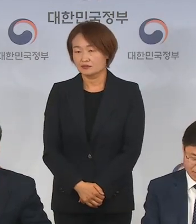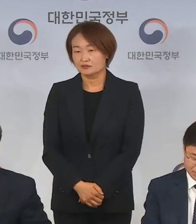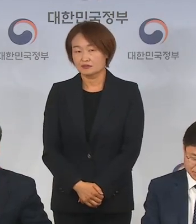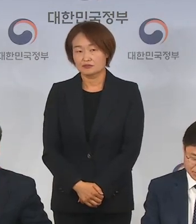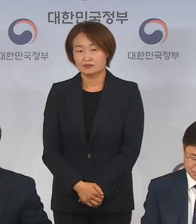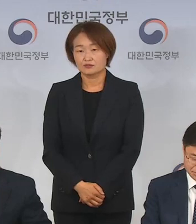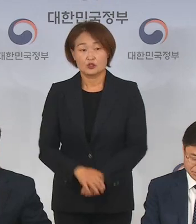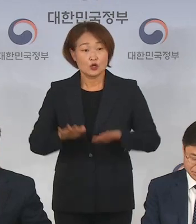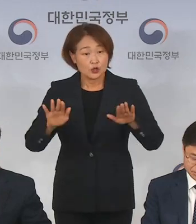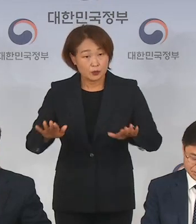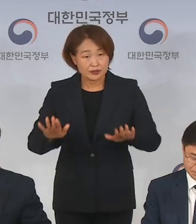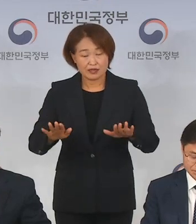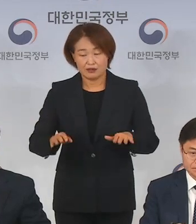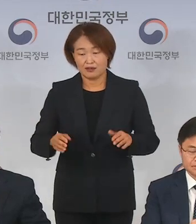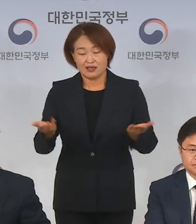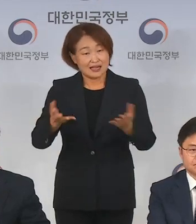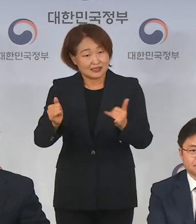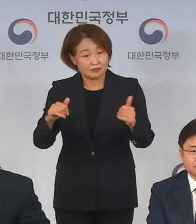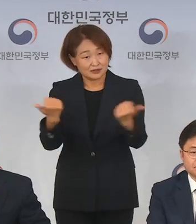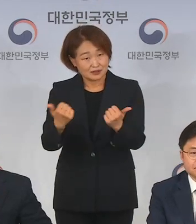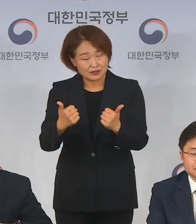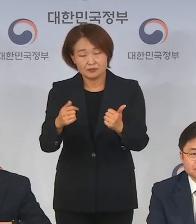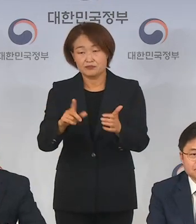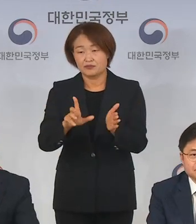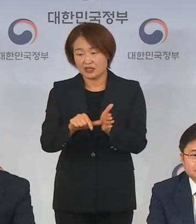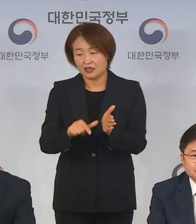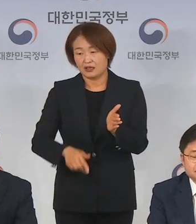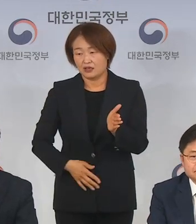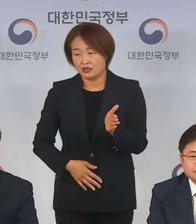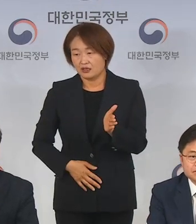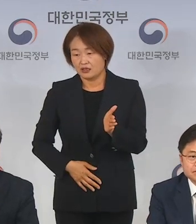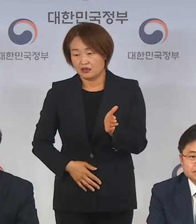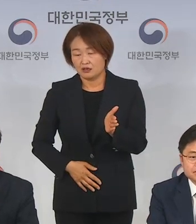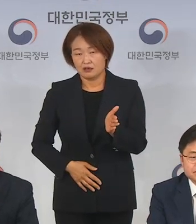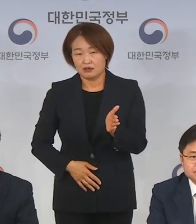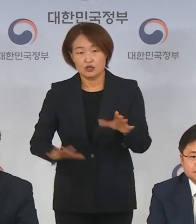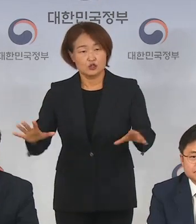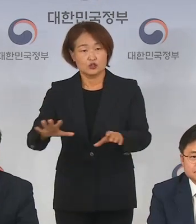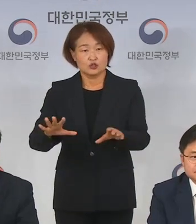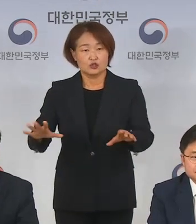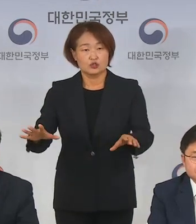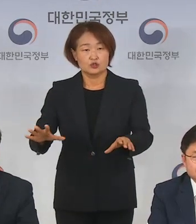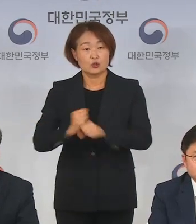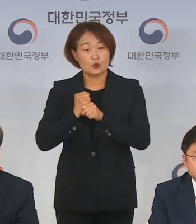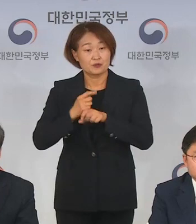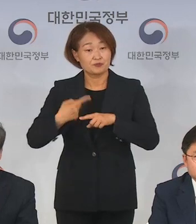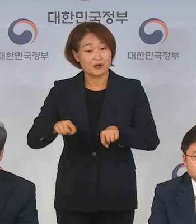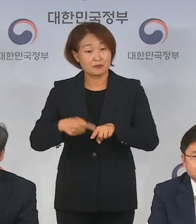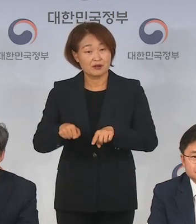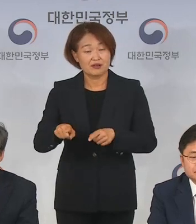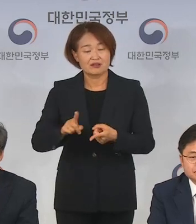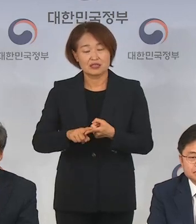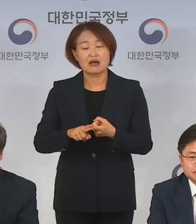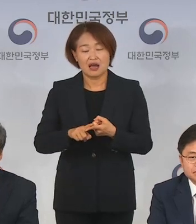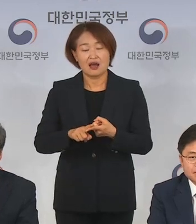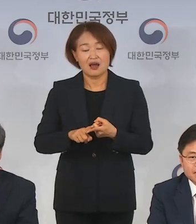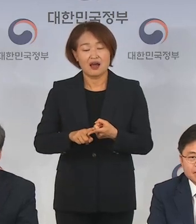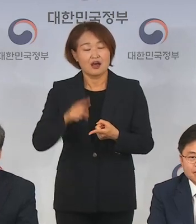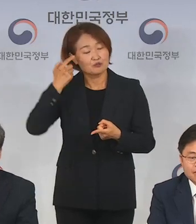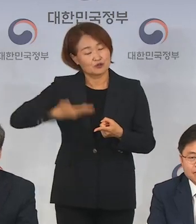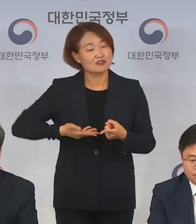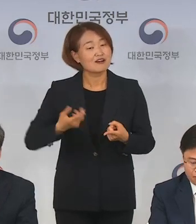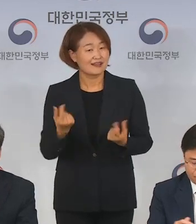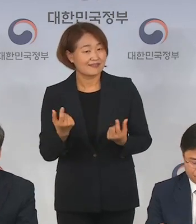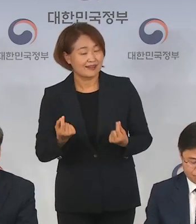이번 그 실무회담 과정에서 일측이 보인 그 태도에 대한 그 총평을 요청하신 걸 제가 이해를 하고 있습니다.